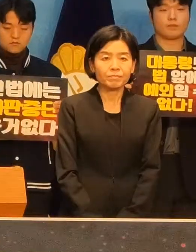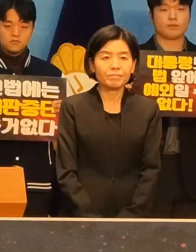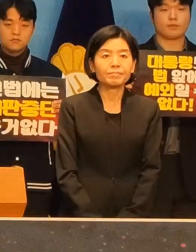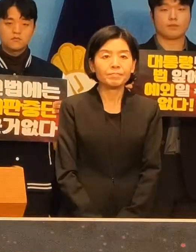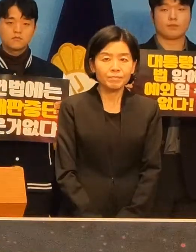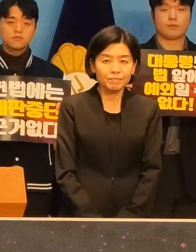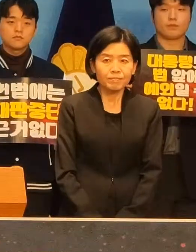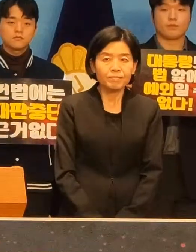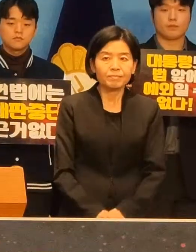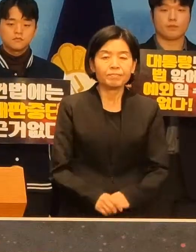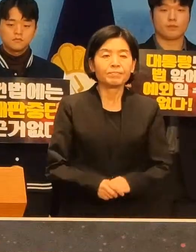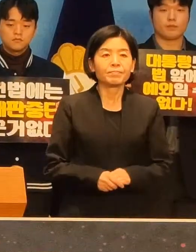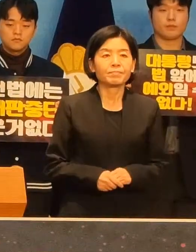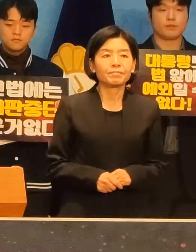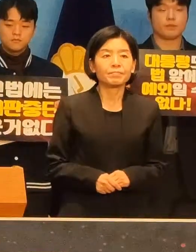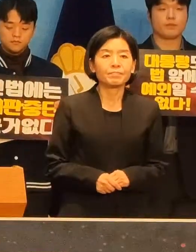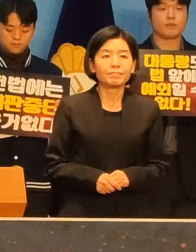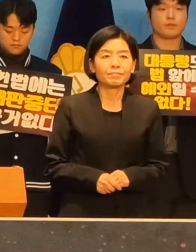시작하겠습니다.